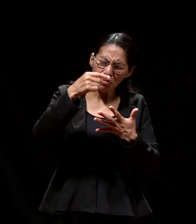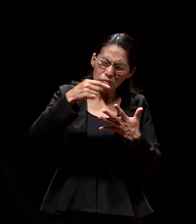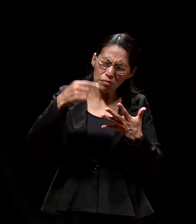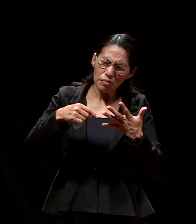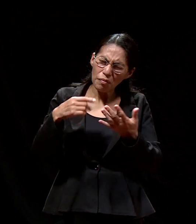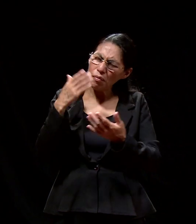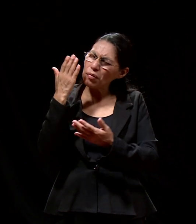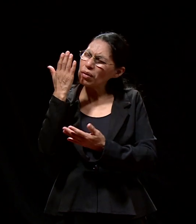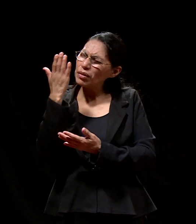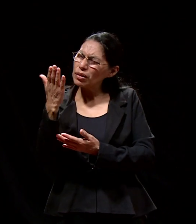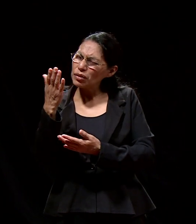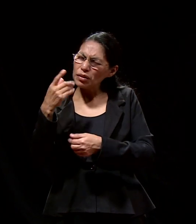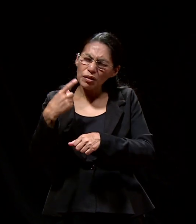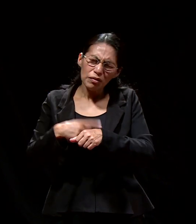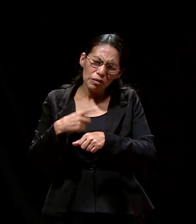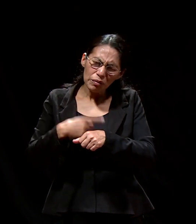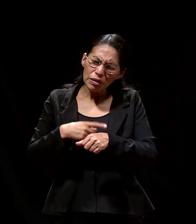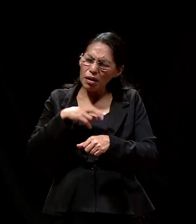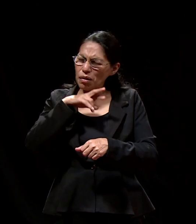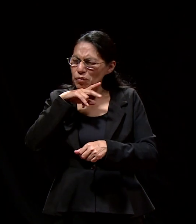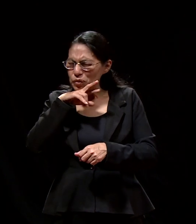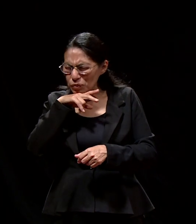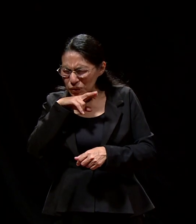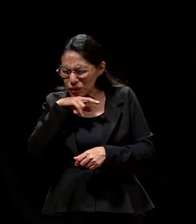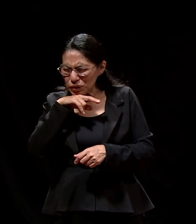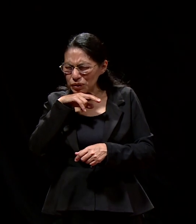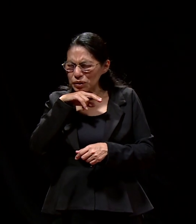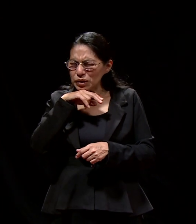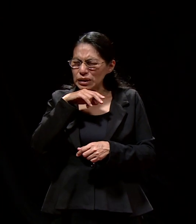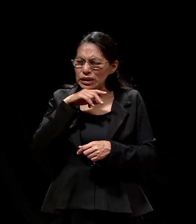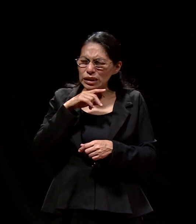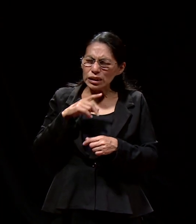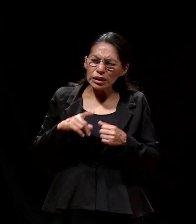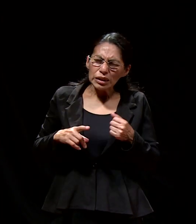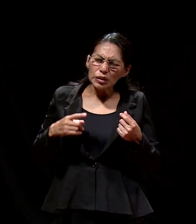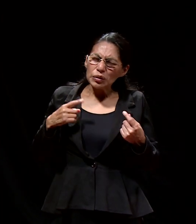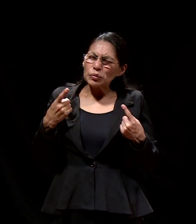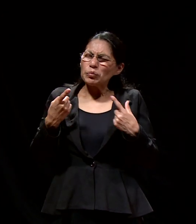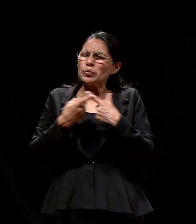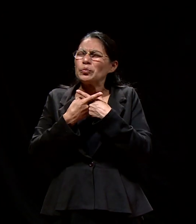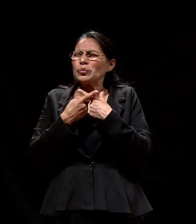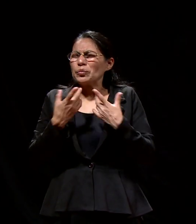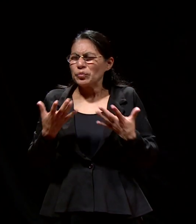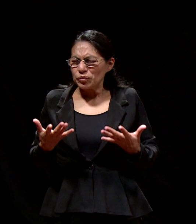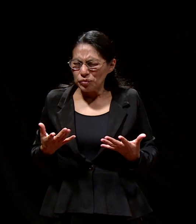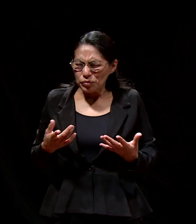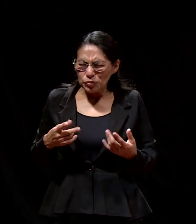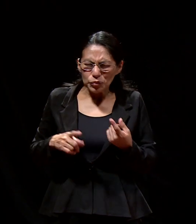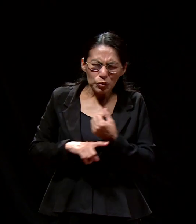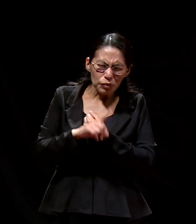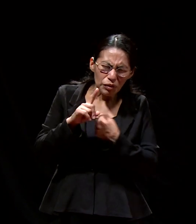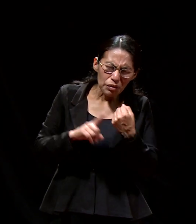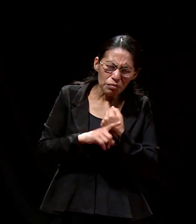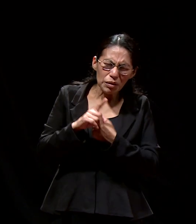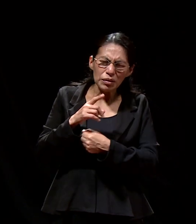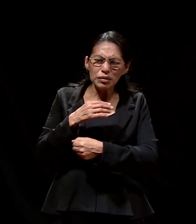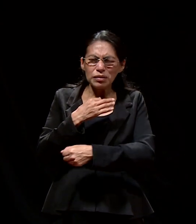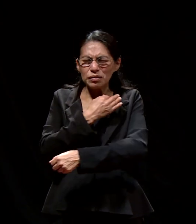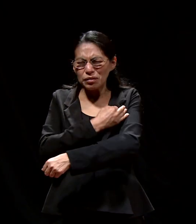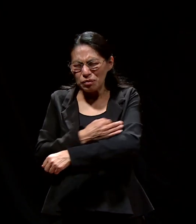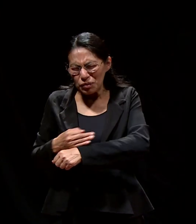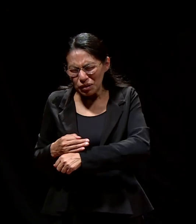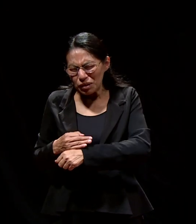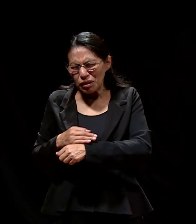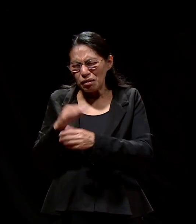petición enfermedad preocupación crisis emocional crisis de